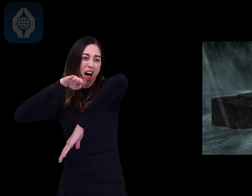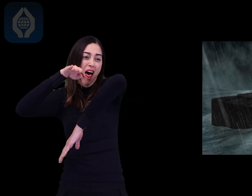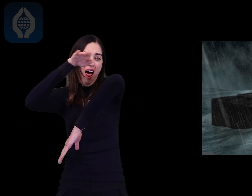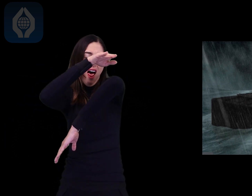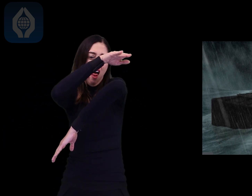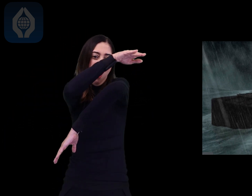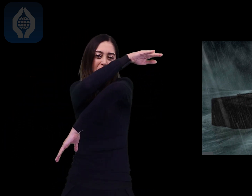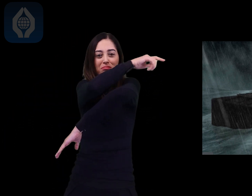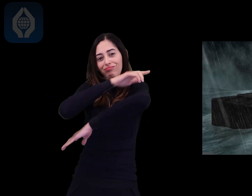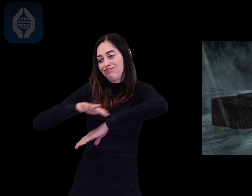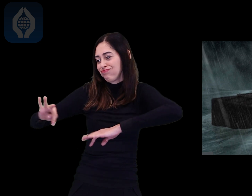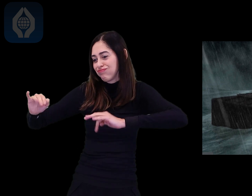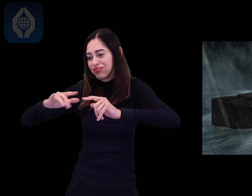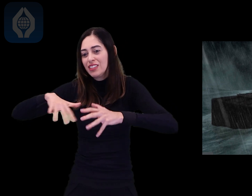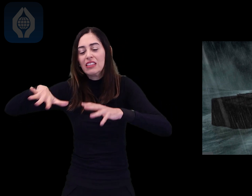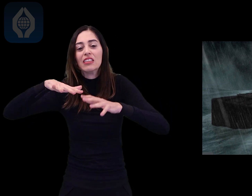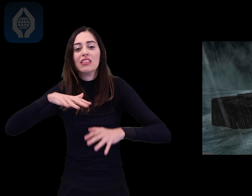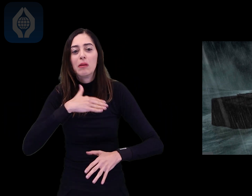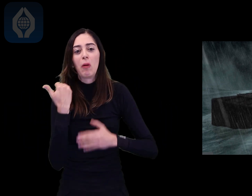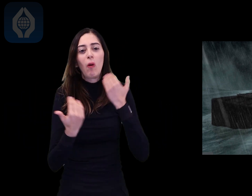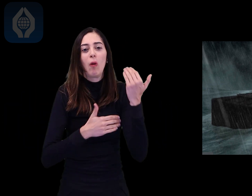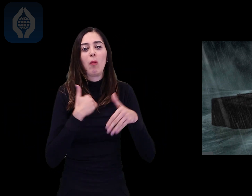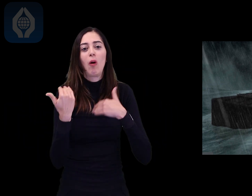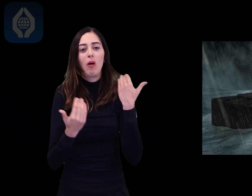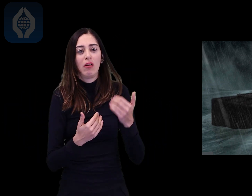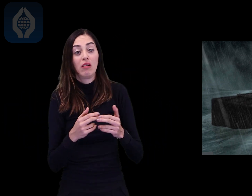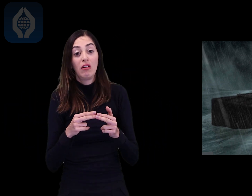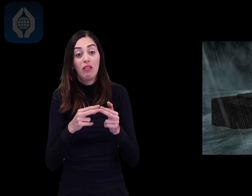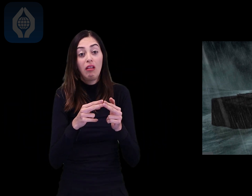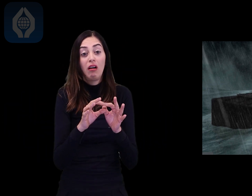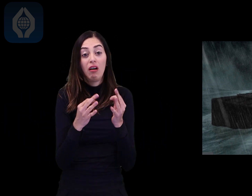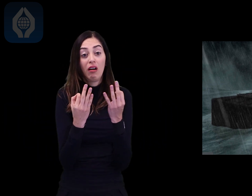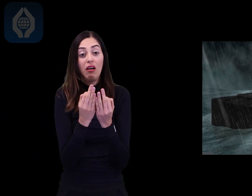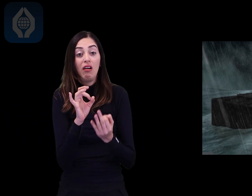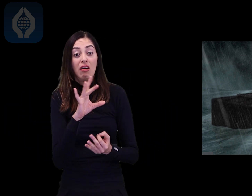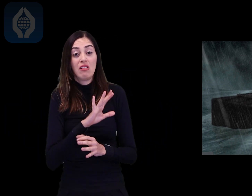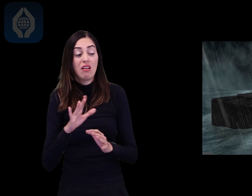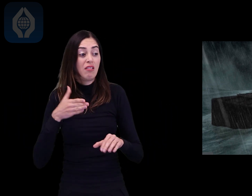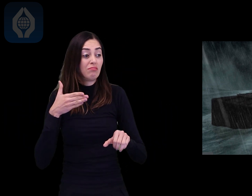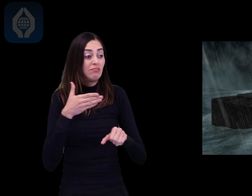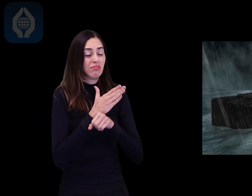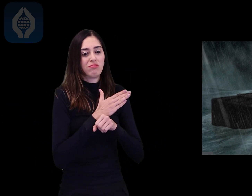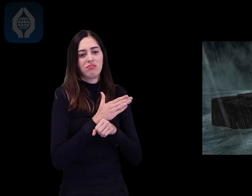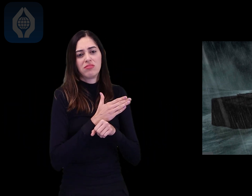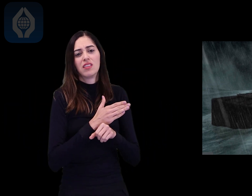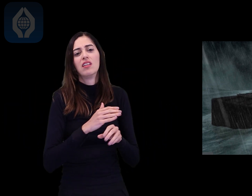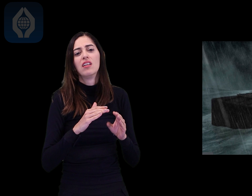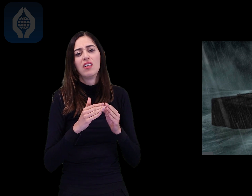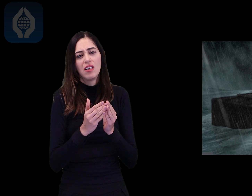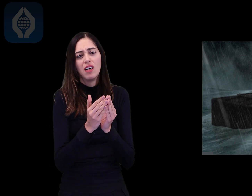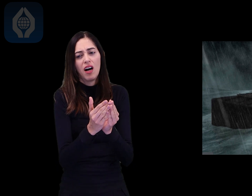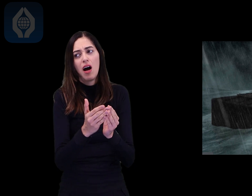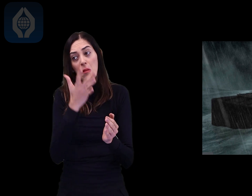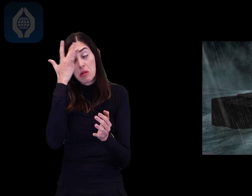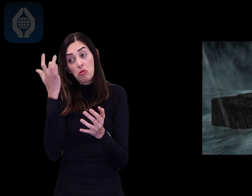na arca. Todas as outras pessoas se recusaram a crer e Deus destruiu todas elas.